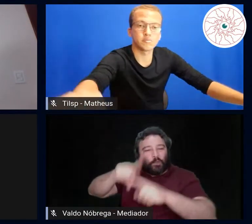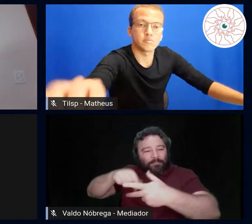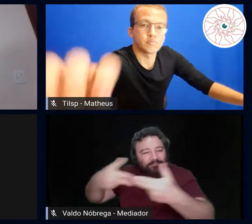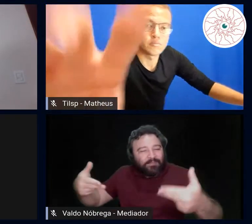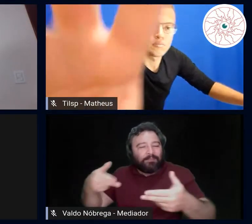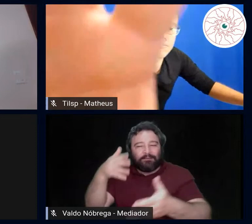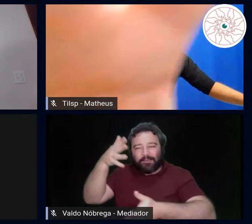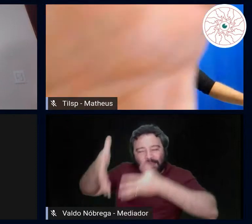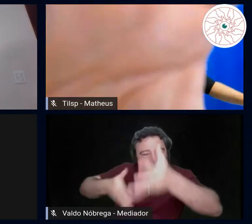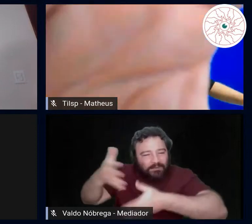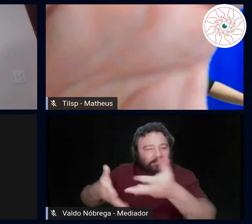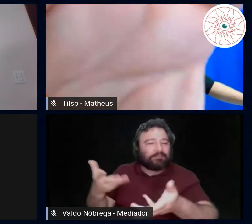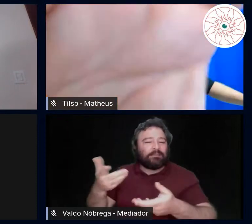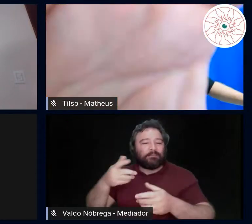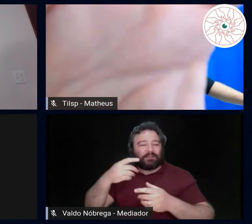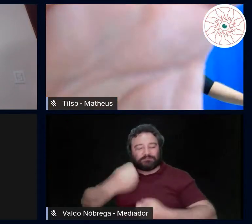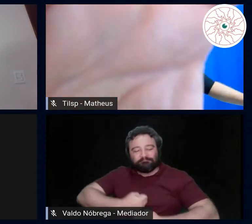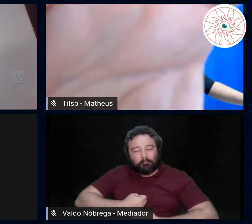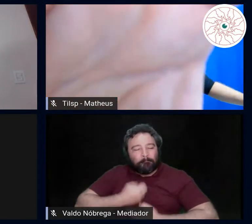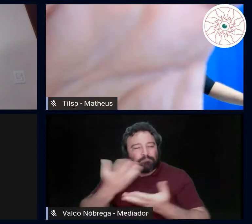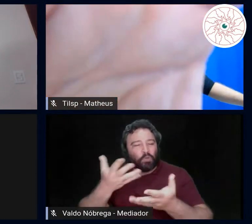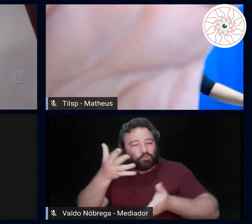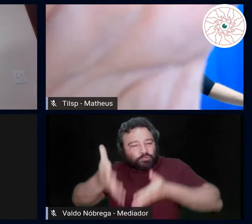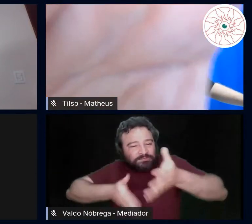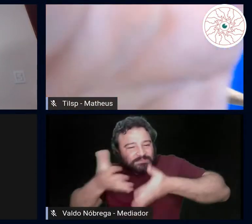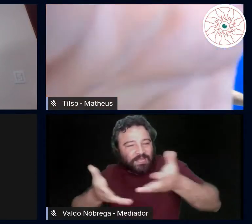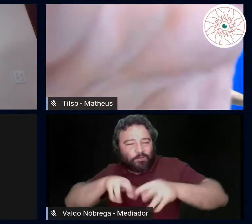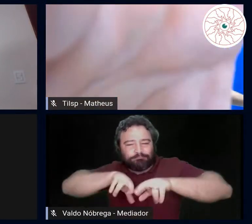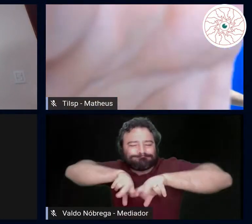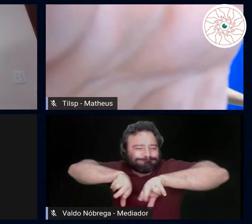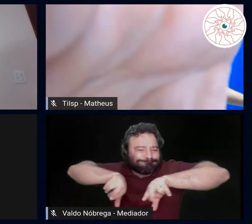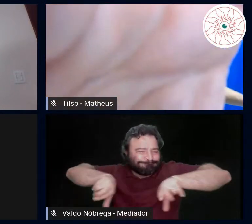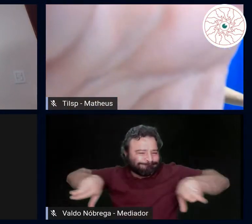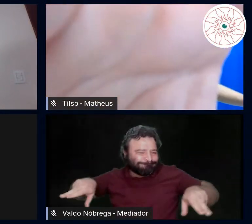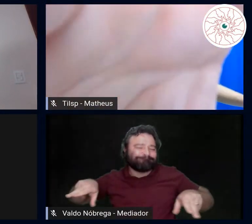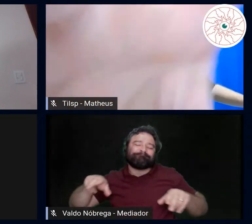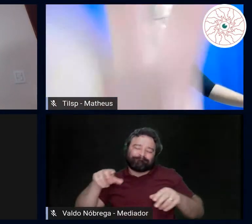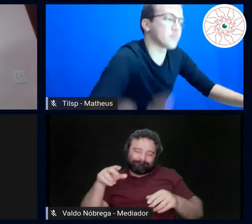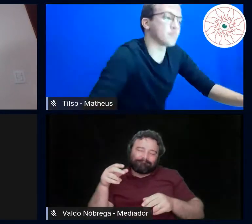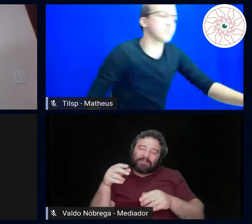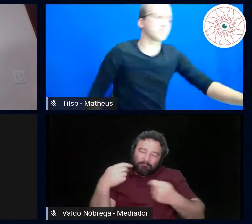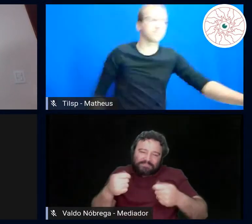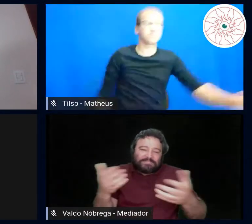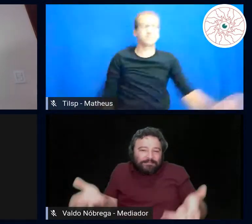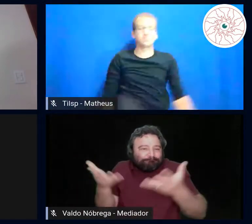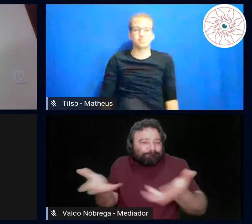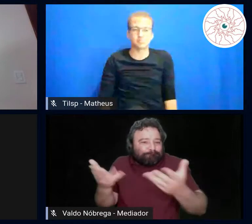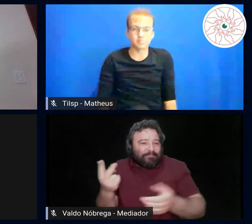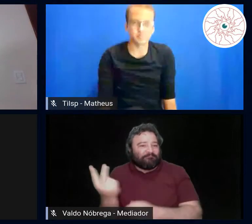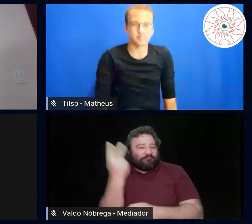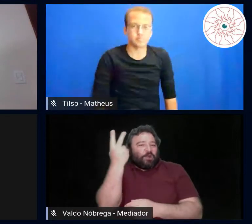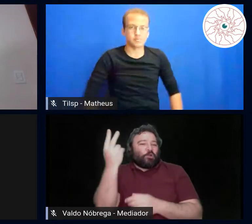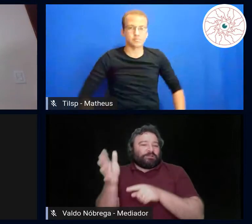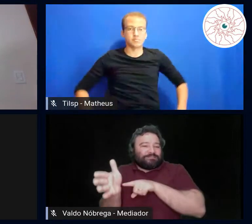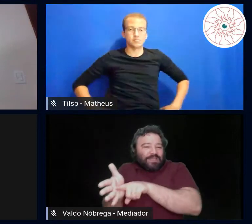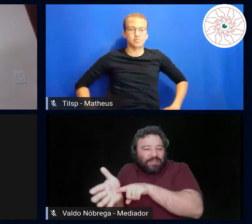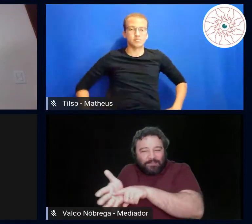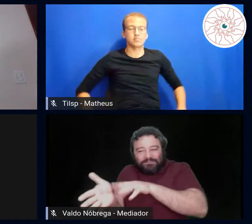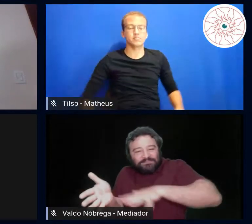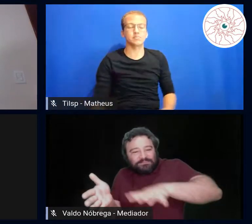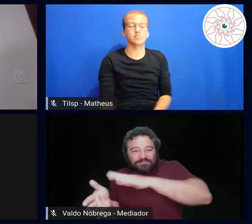pesquisa eh publicando sobre língua de sinais, eh como acontece essa produção em suas diversas